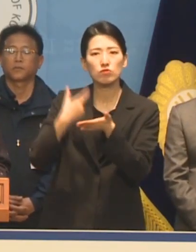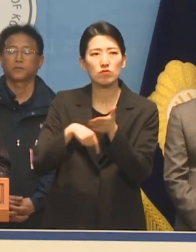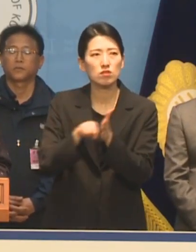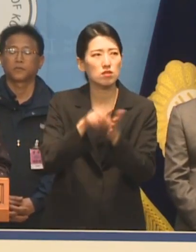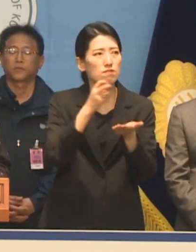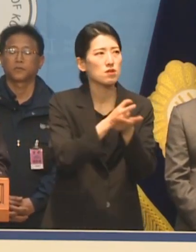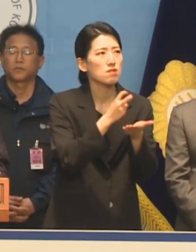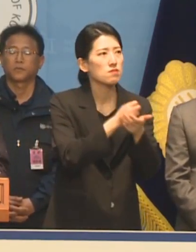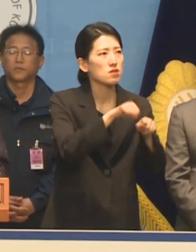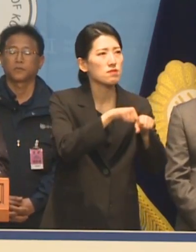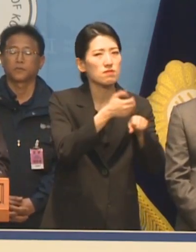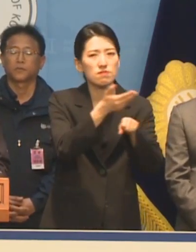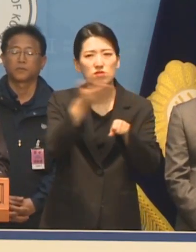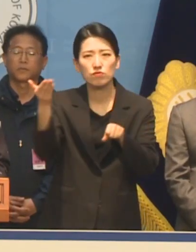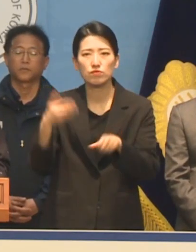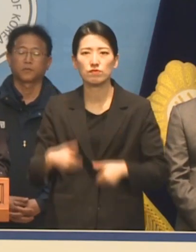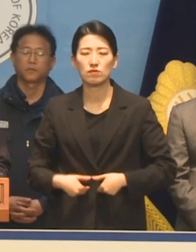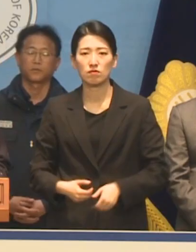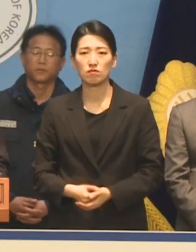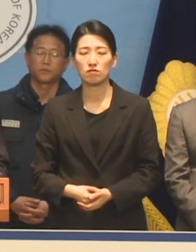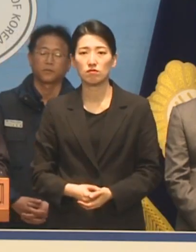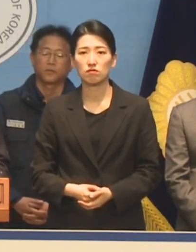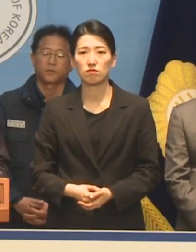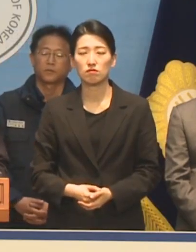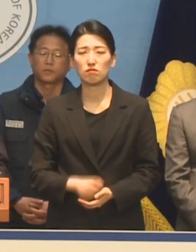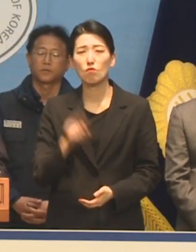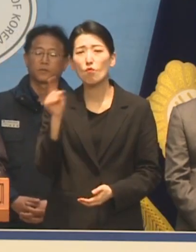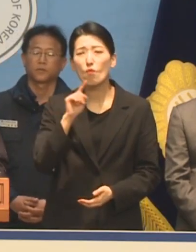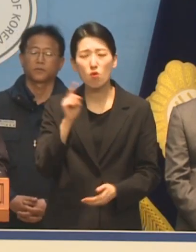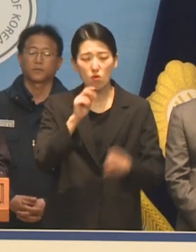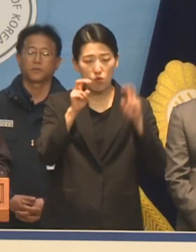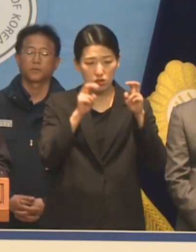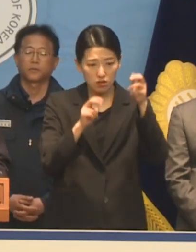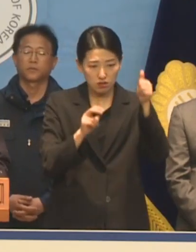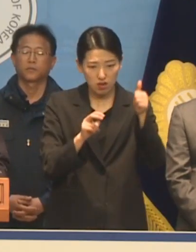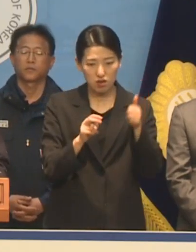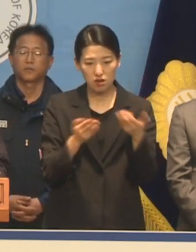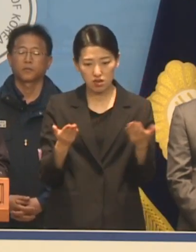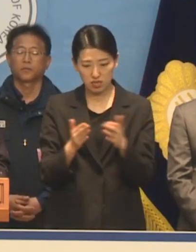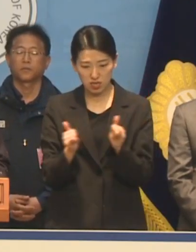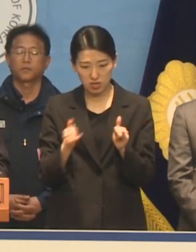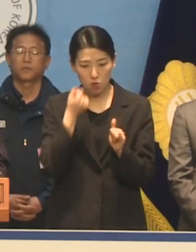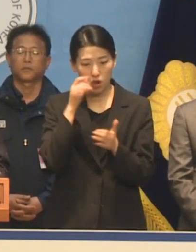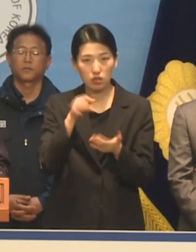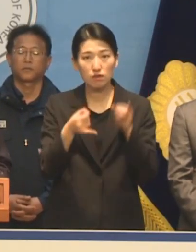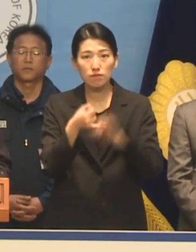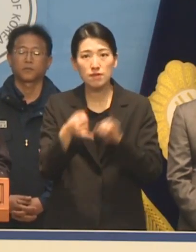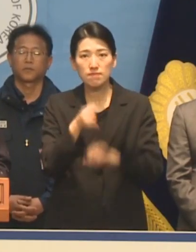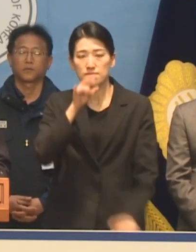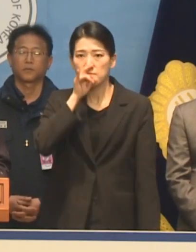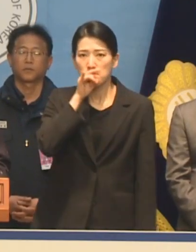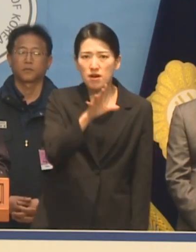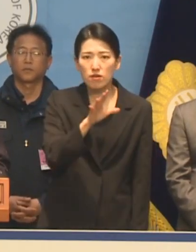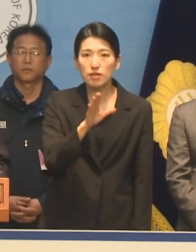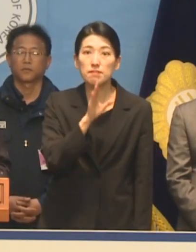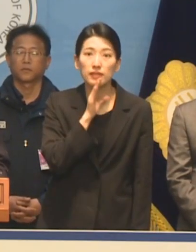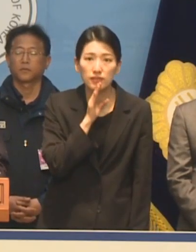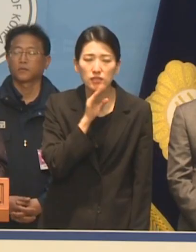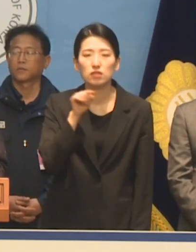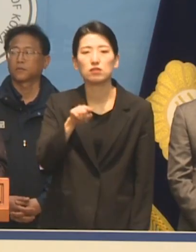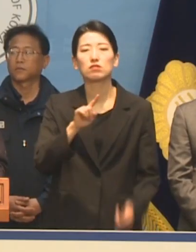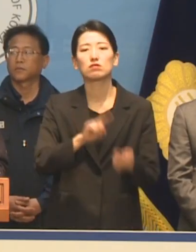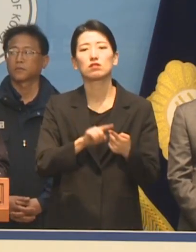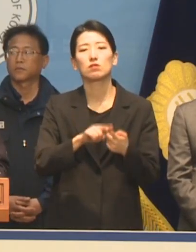어떤 사업주도 월급과 퇴직금은 떼어먹을 수 없다는 것을 반드시 보여주어야